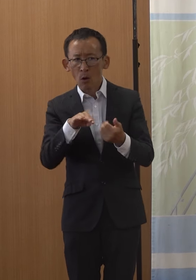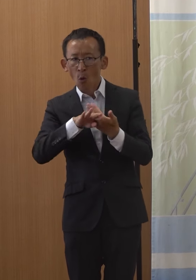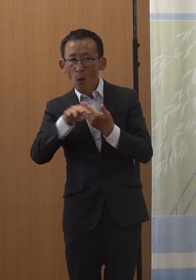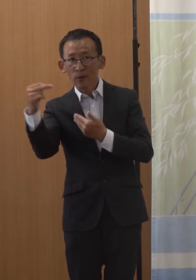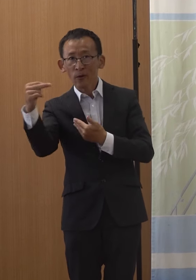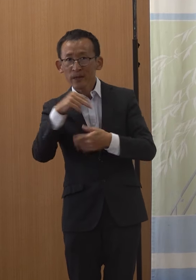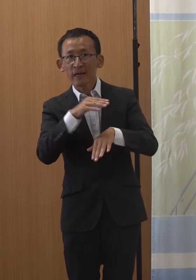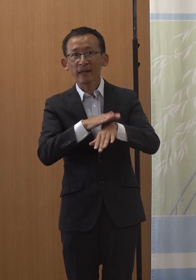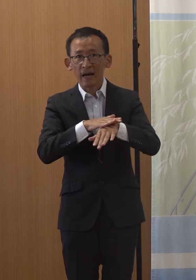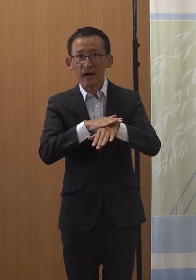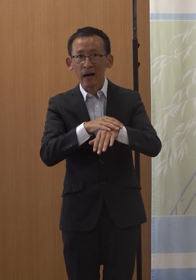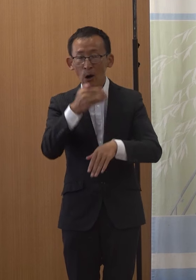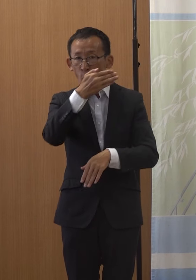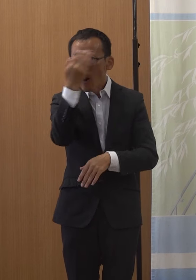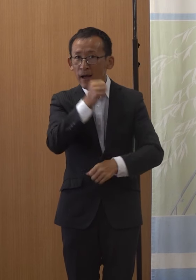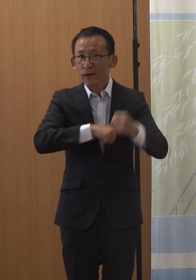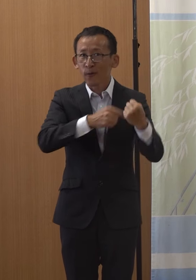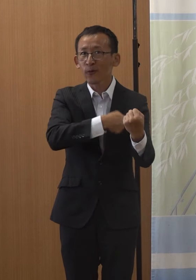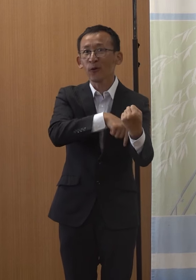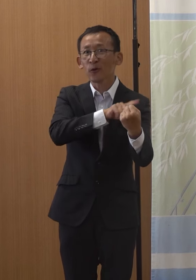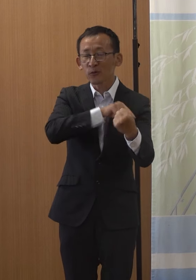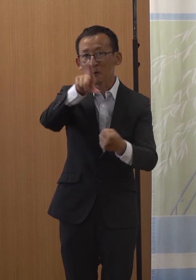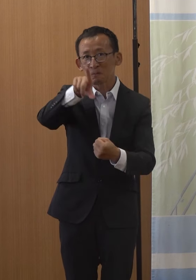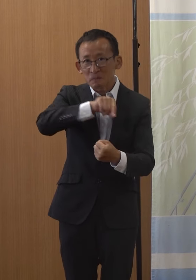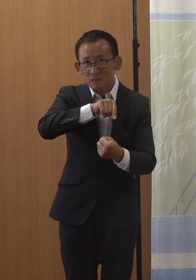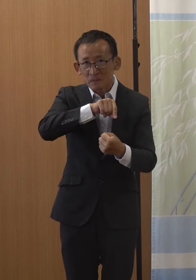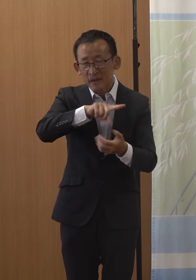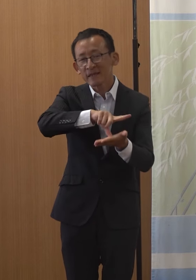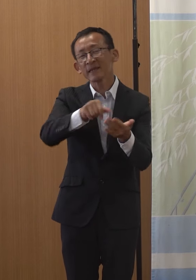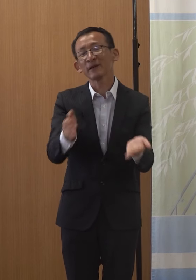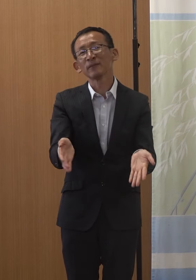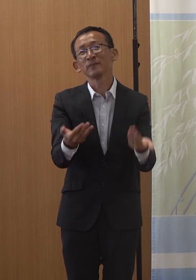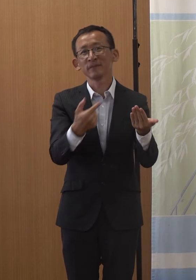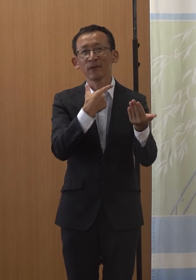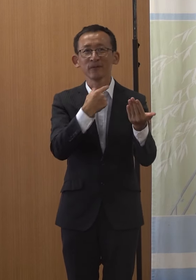して地域の活性化に取り組んでいただきたいと思います。